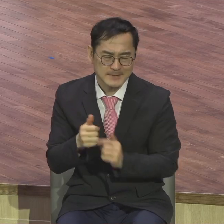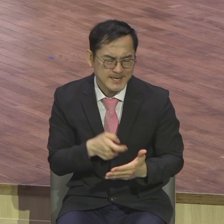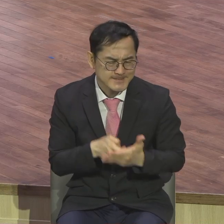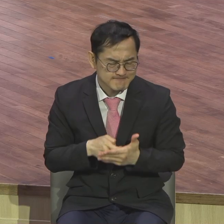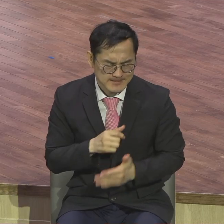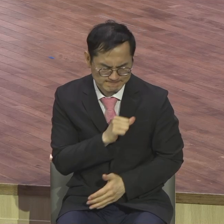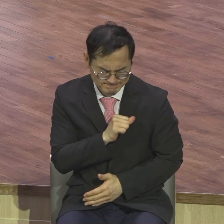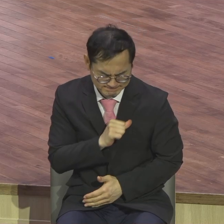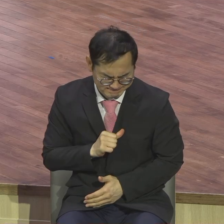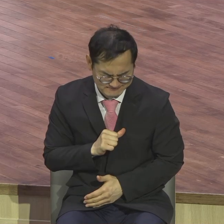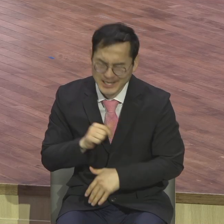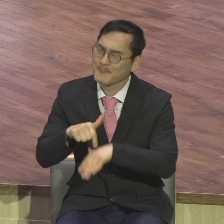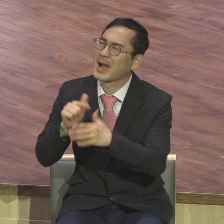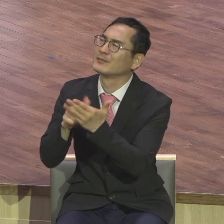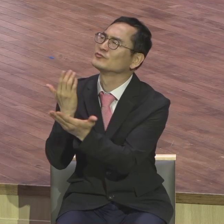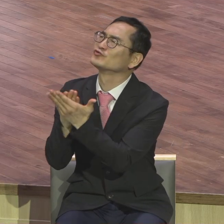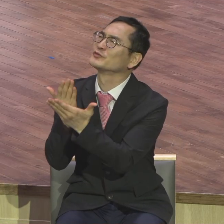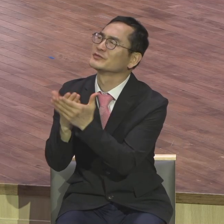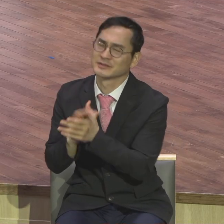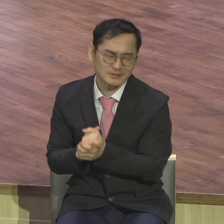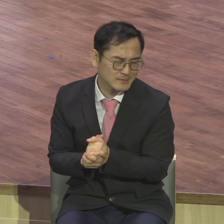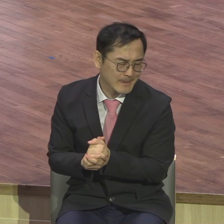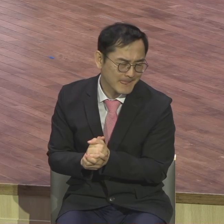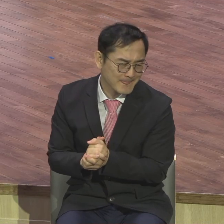절제 절제